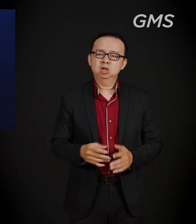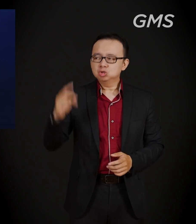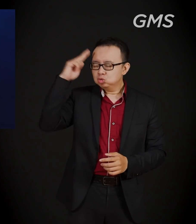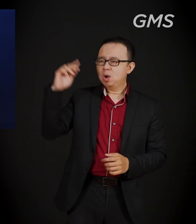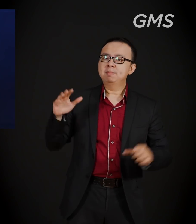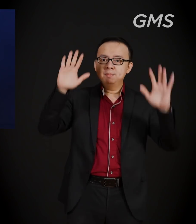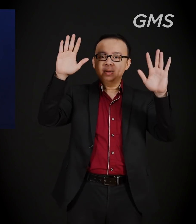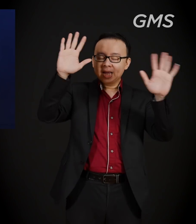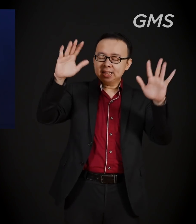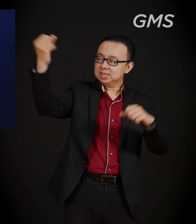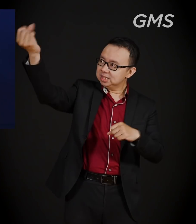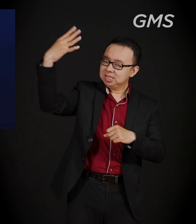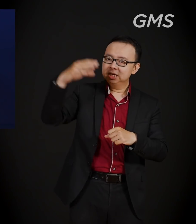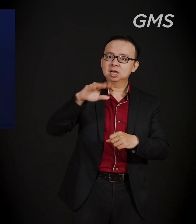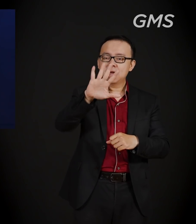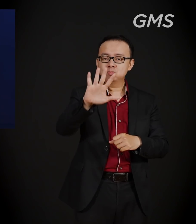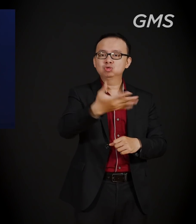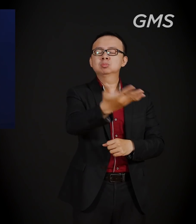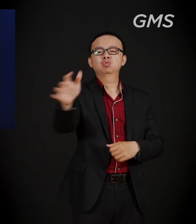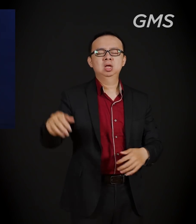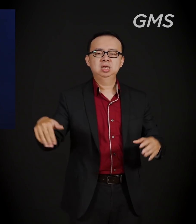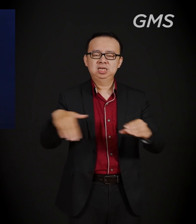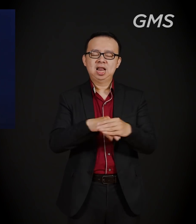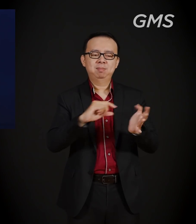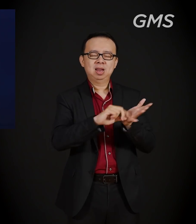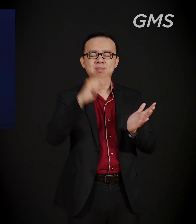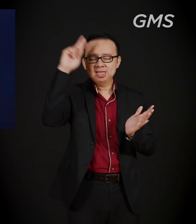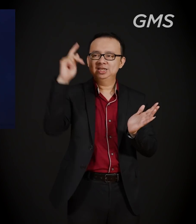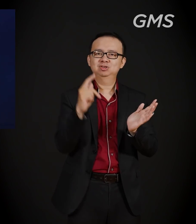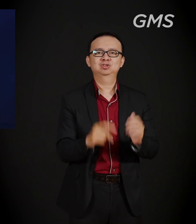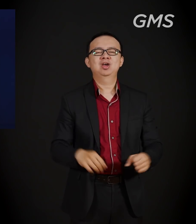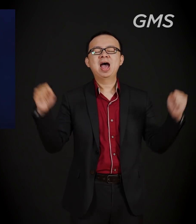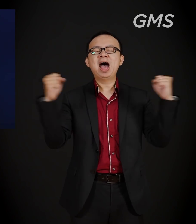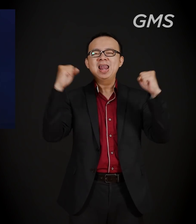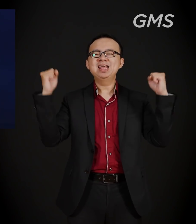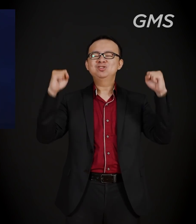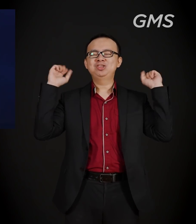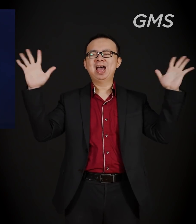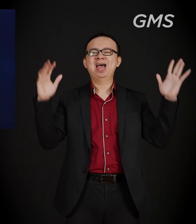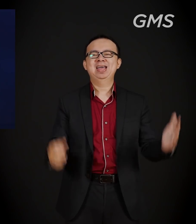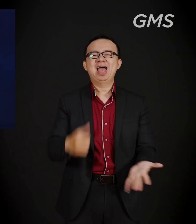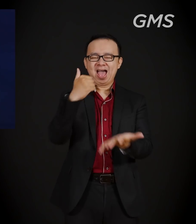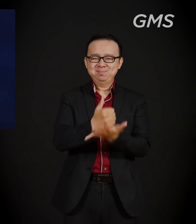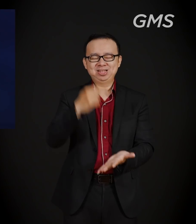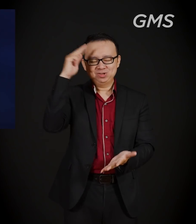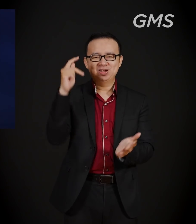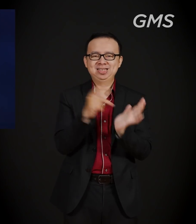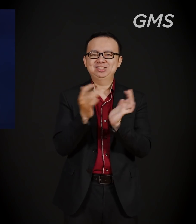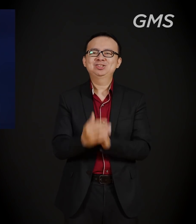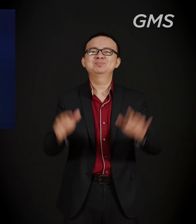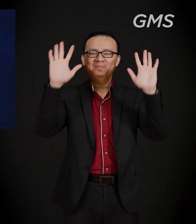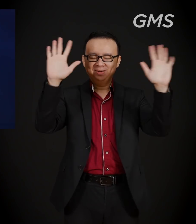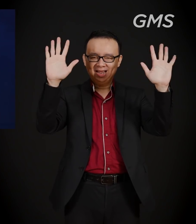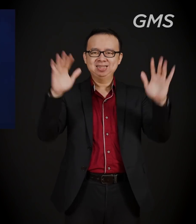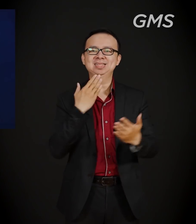masukmu dengan berkat dari Yesus Kristus. Dalam nama Yesus, haleluya, amen. God bless you, church.